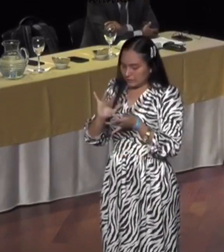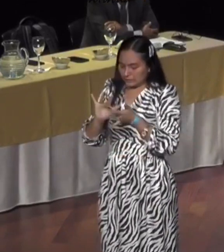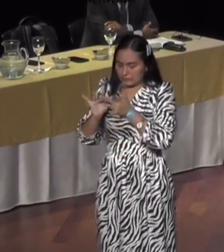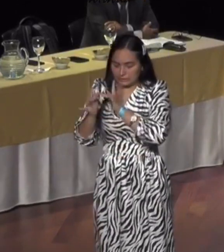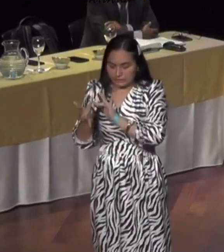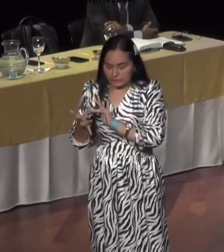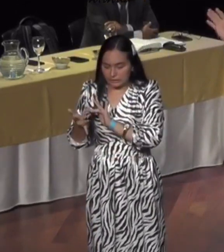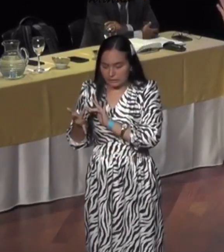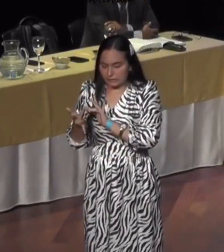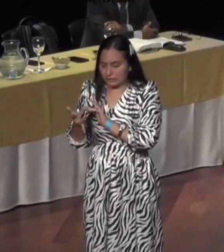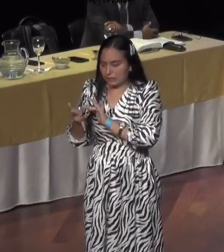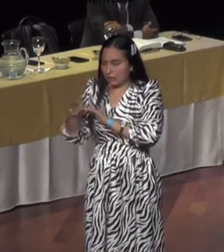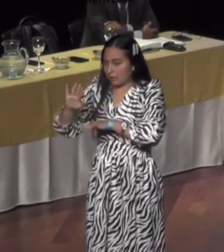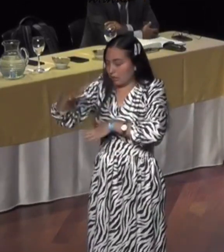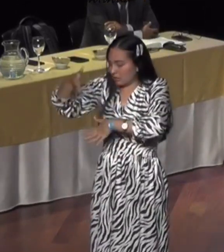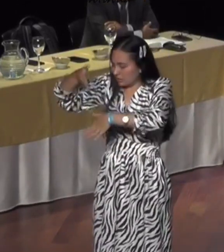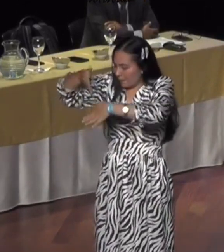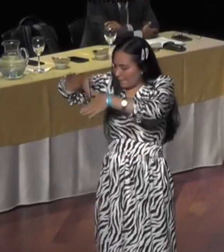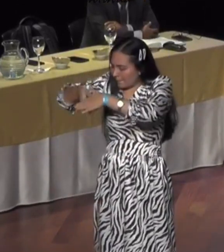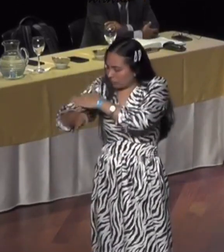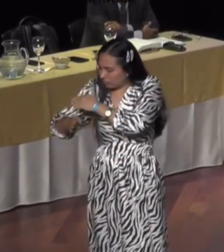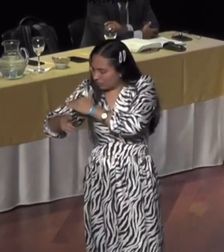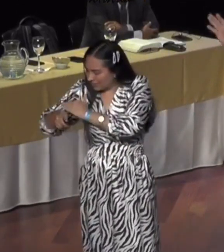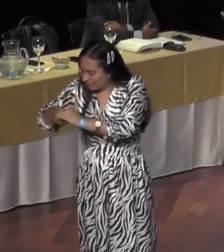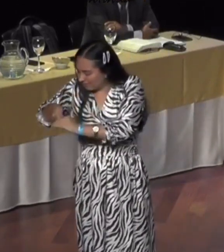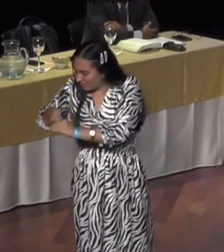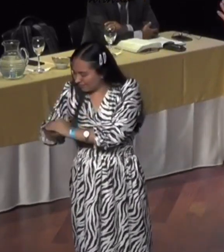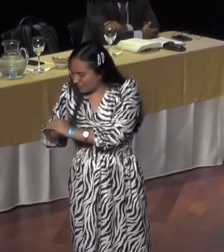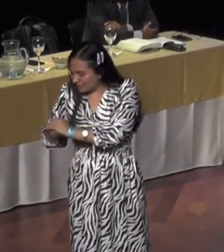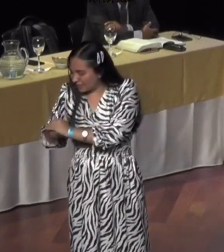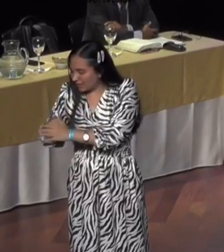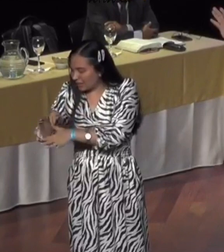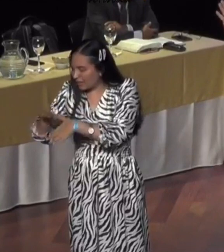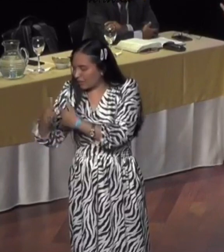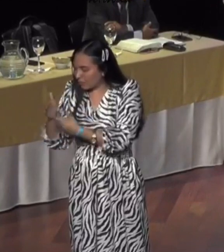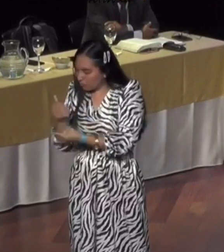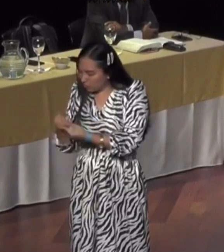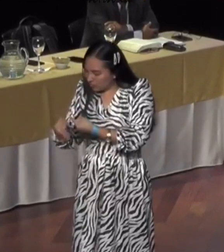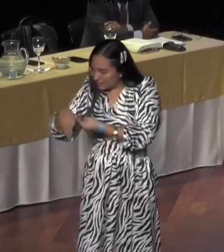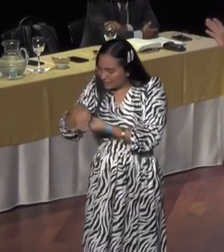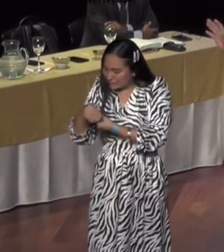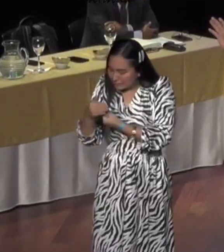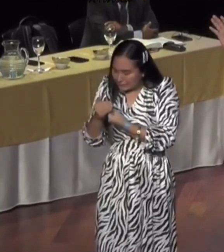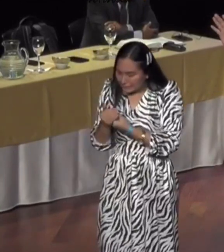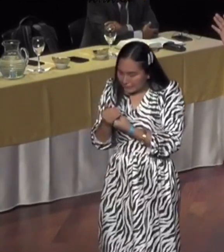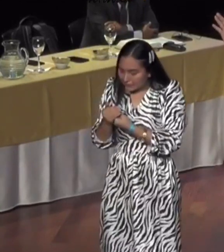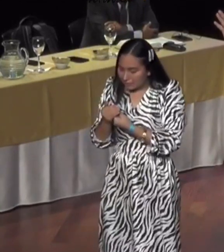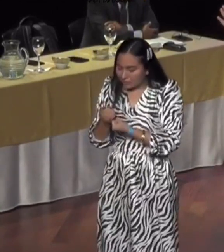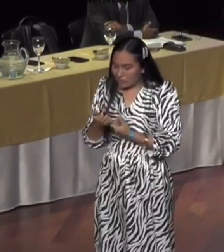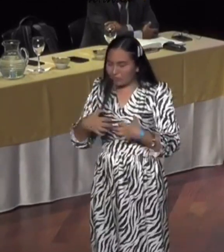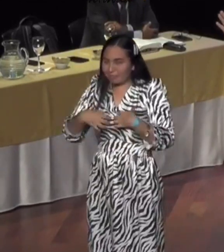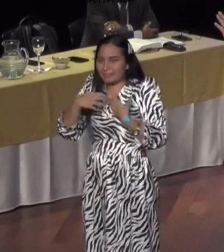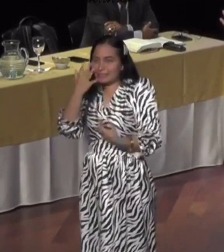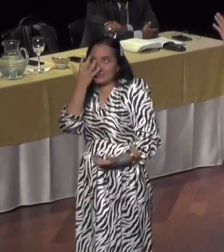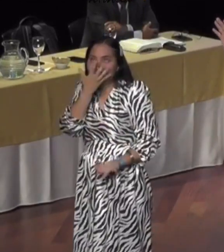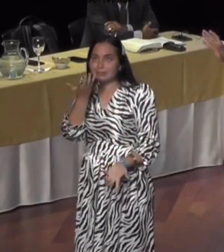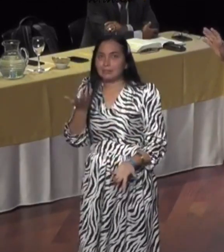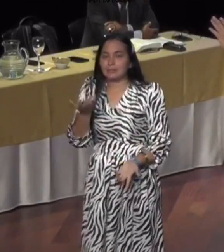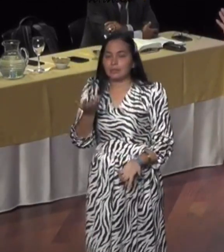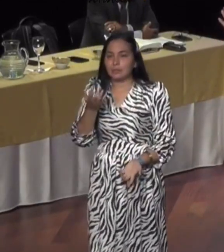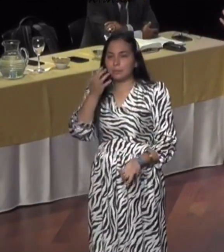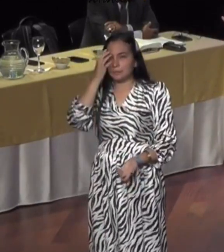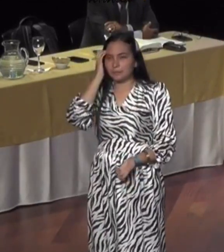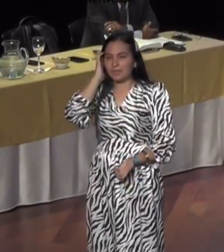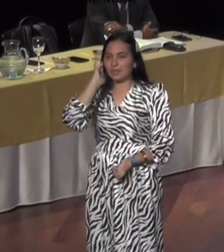tuvo que ir a esconderse. Le tocó sobrevivir tratando de olvidar su propósito. Le dijo: me voy a dedicar